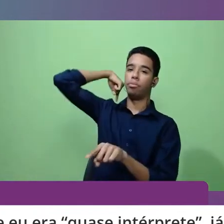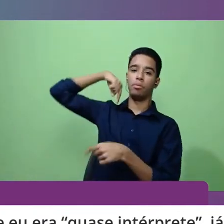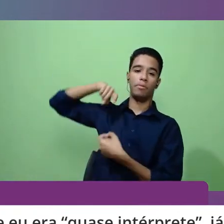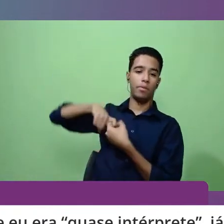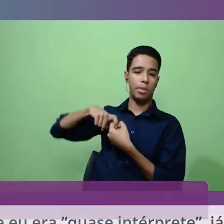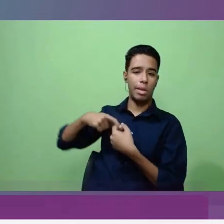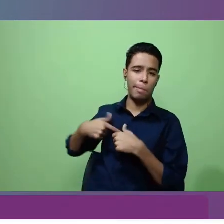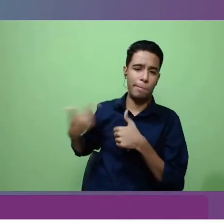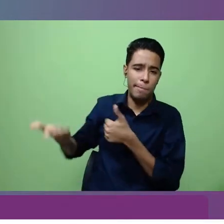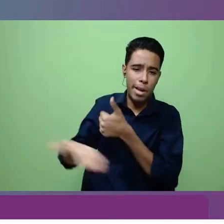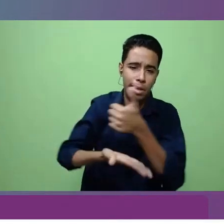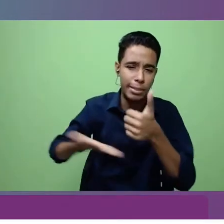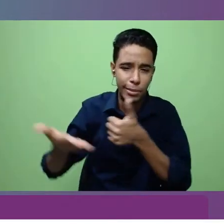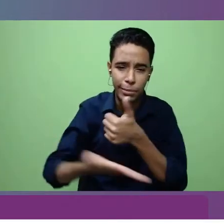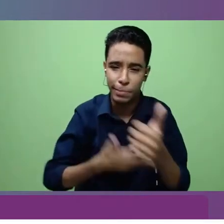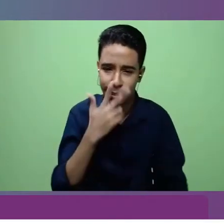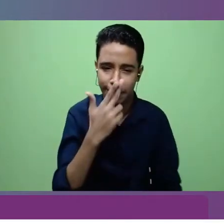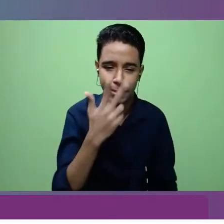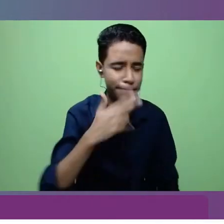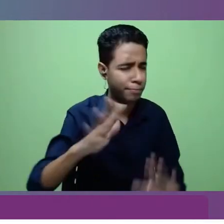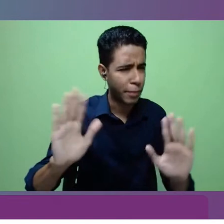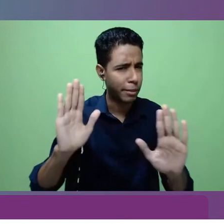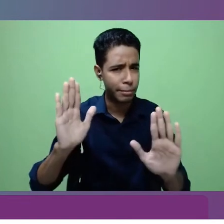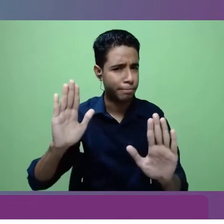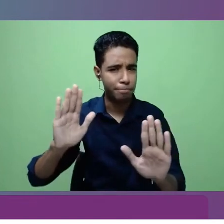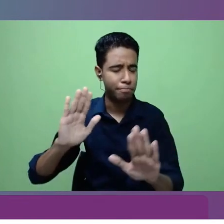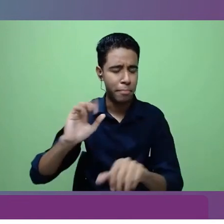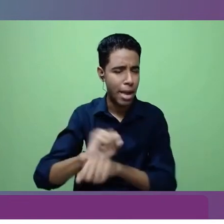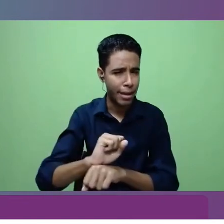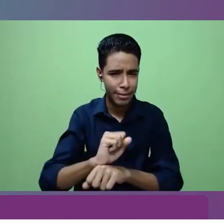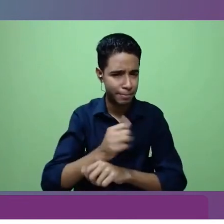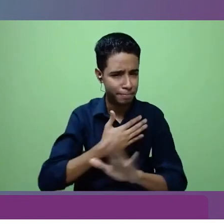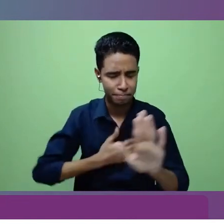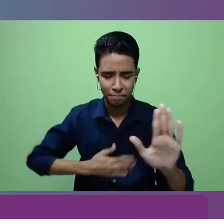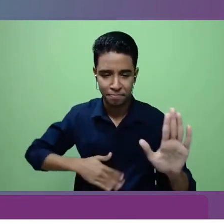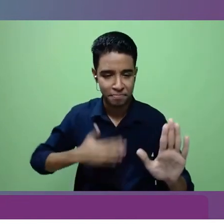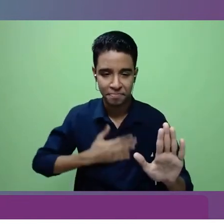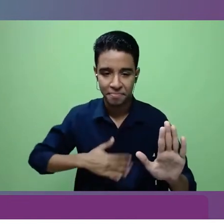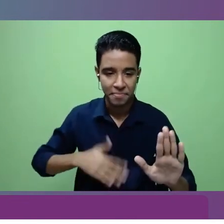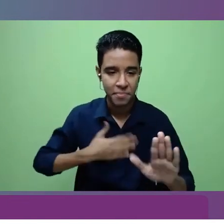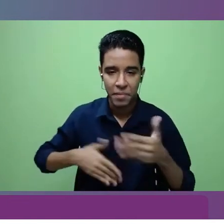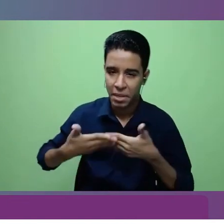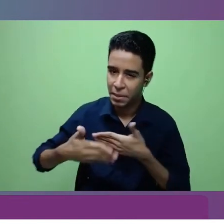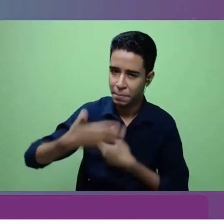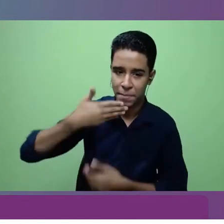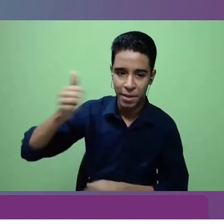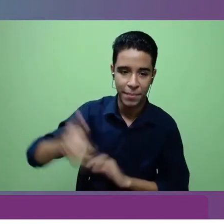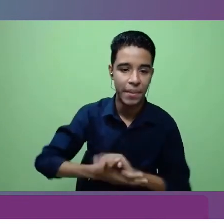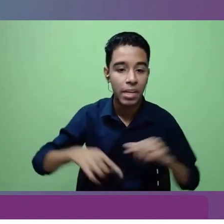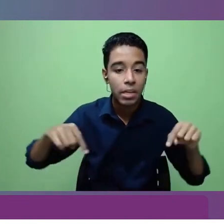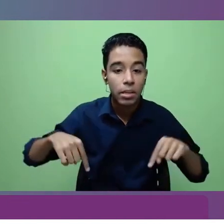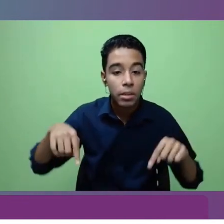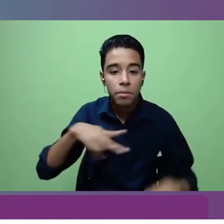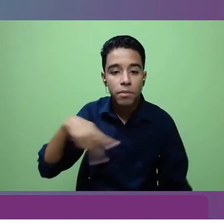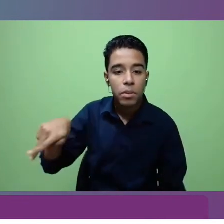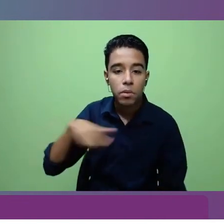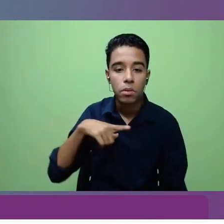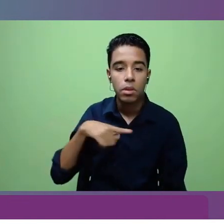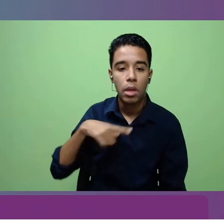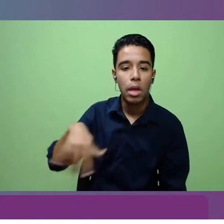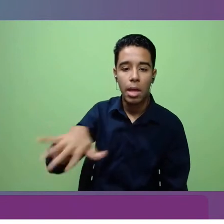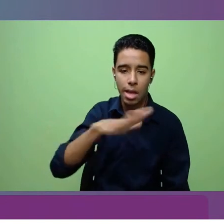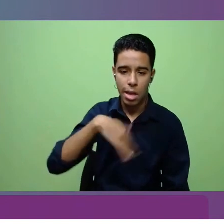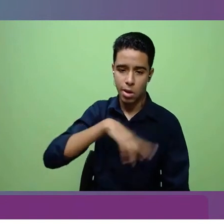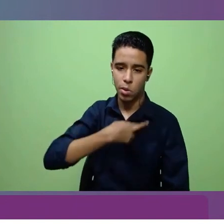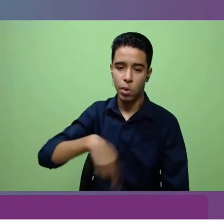melhor. Professor, no contexto religioso, falam palavras em hebraico, não sei soletrar. O que fazer? Pede